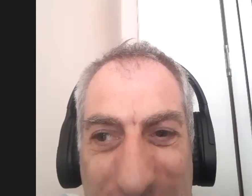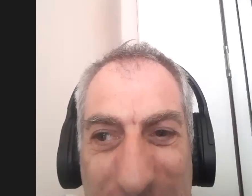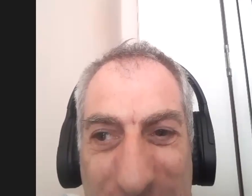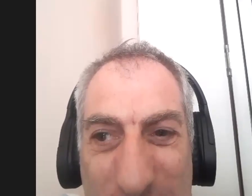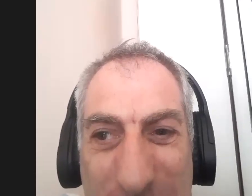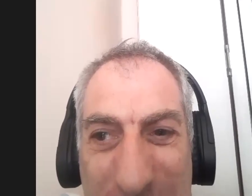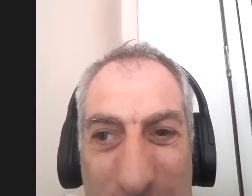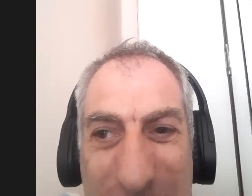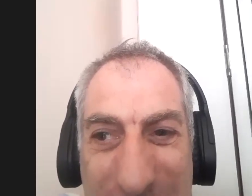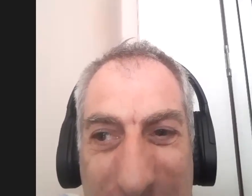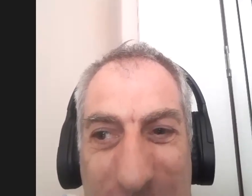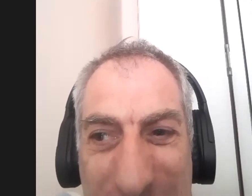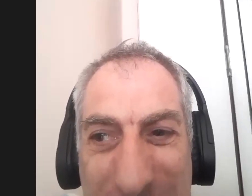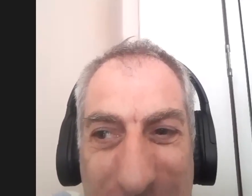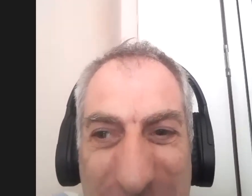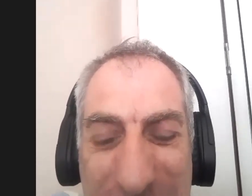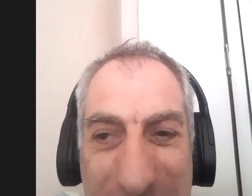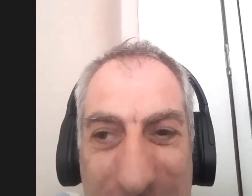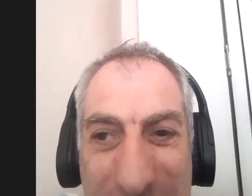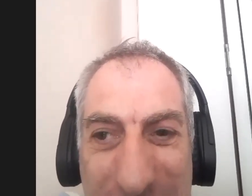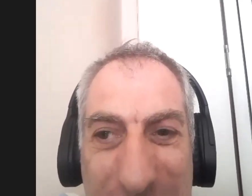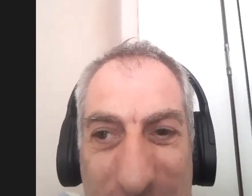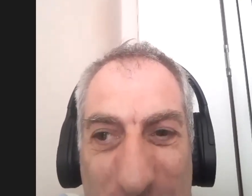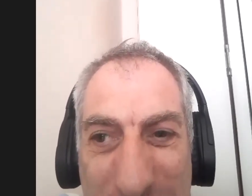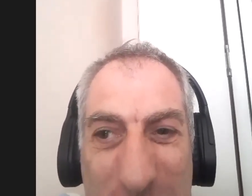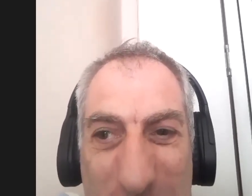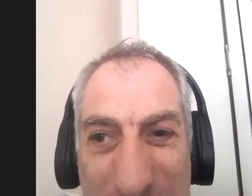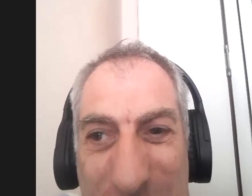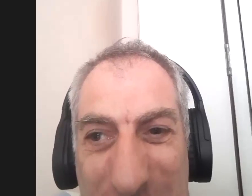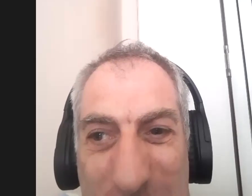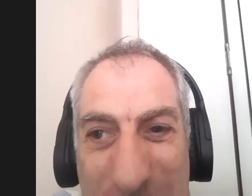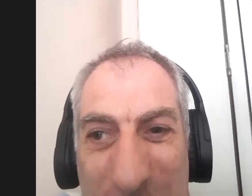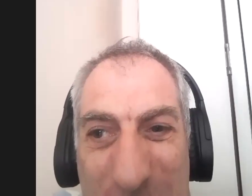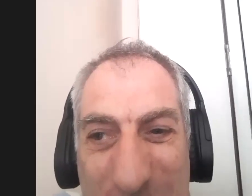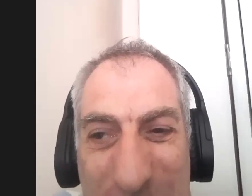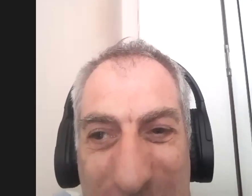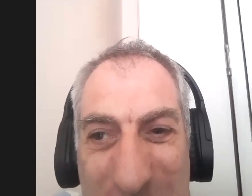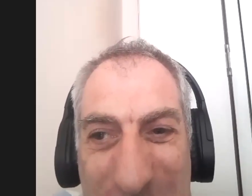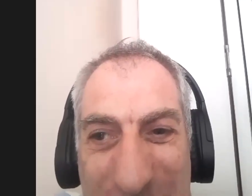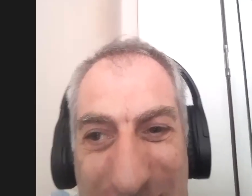ולהיות מועסקים בכל מיני מקצועות וכל מיני מקומות עבודה תודה